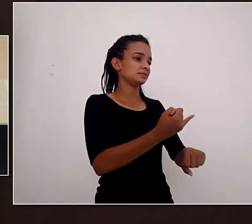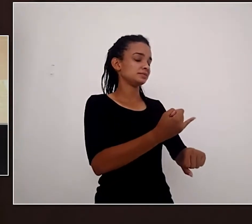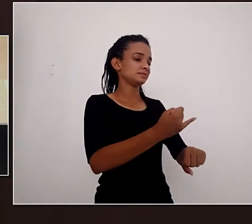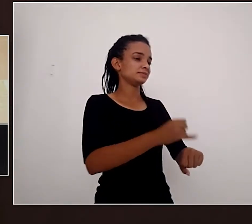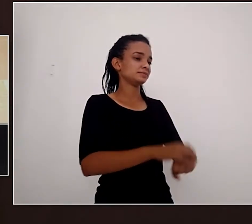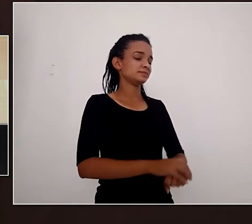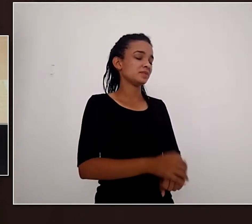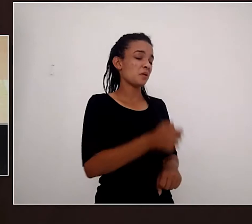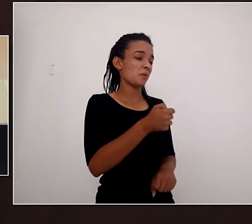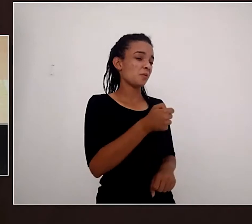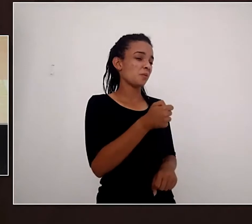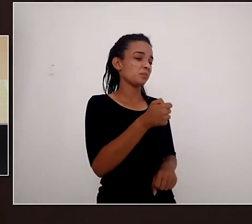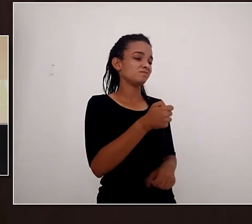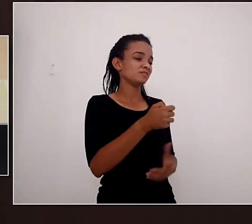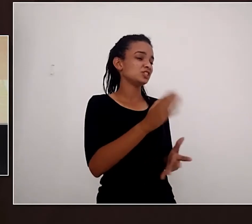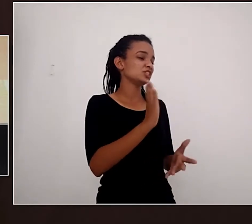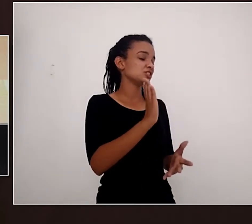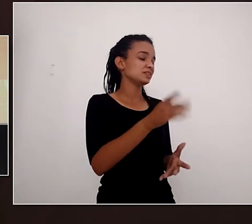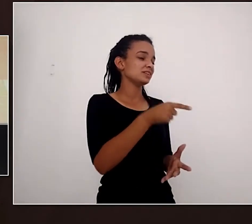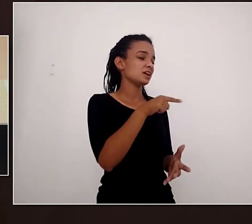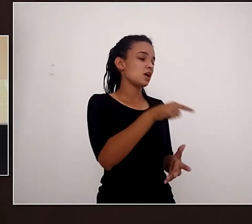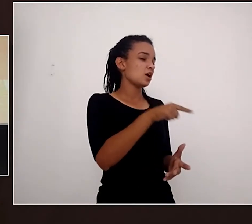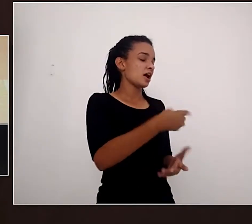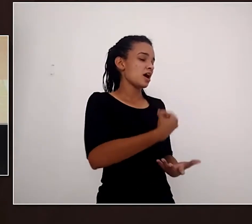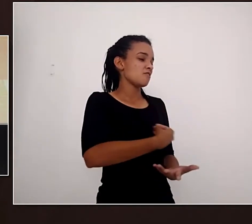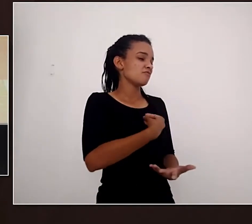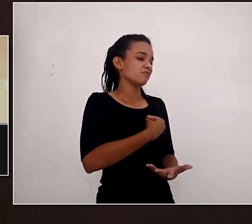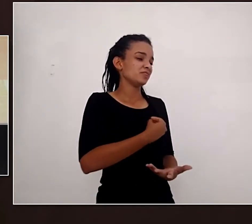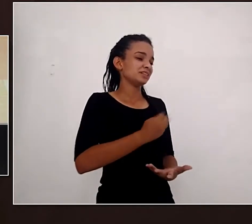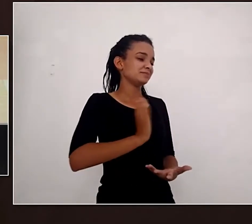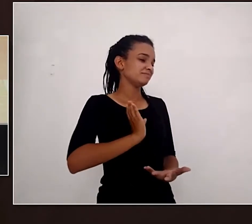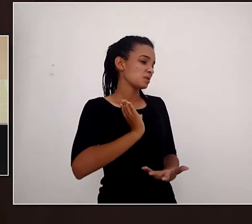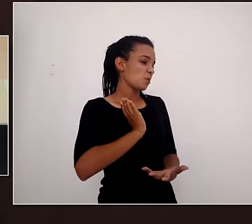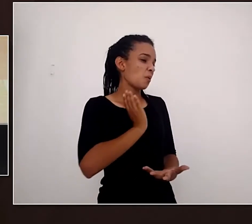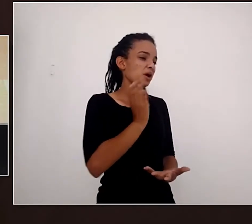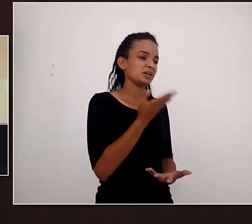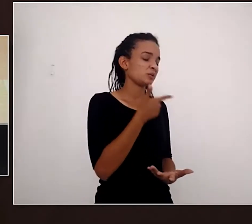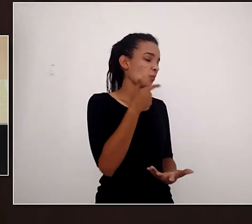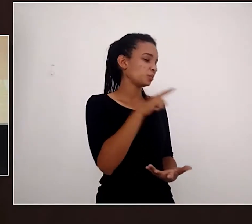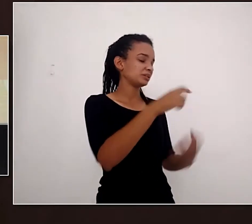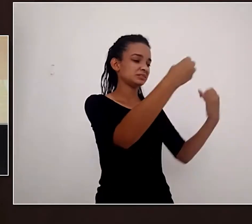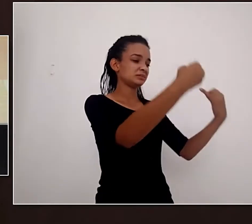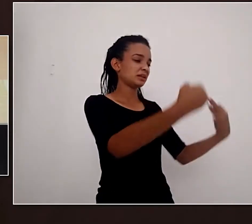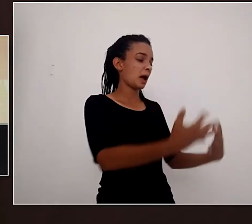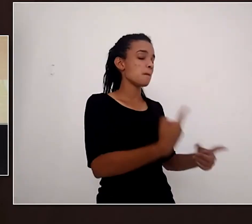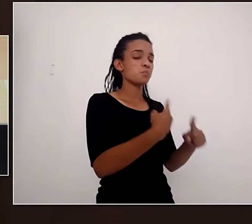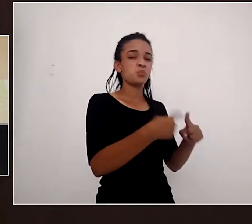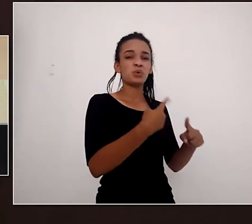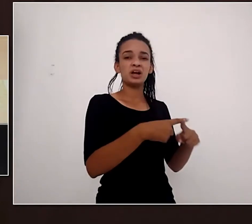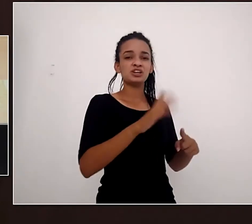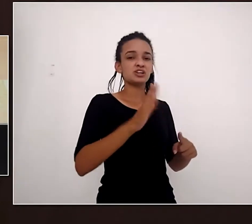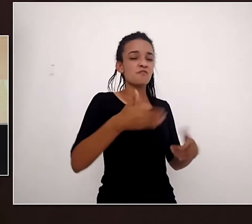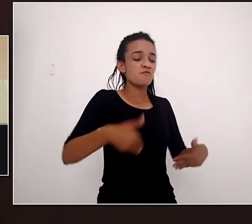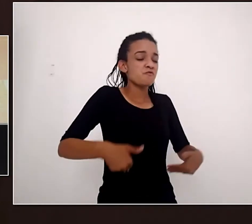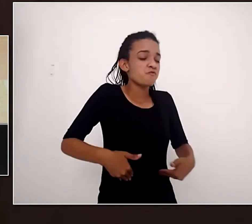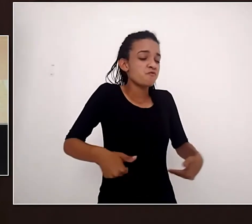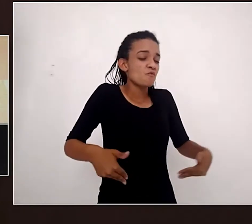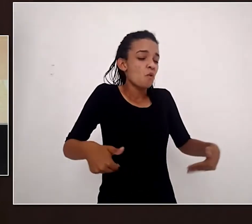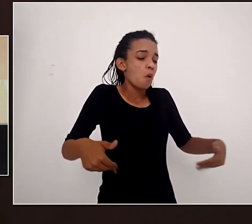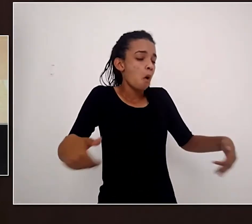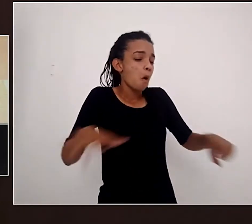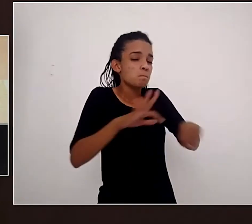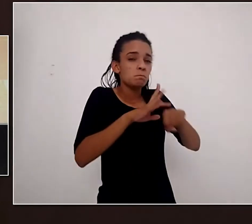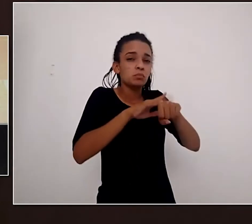de horrores. Não se consegue nem descrever. Imagina só fome, doença, sabe? Sitiado, não